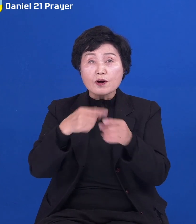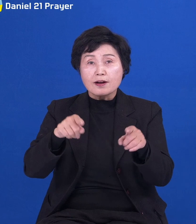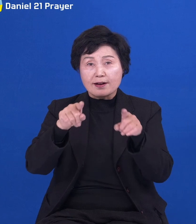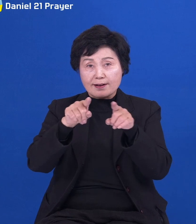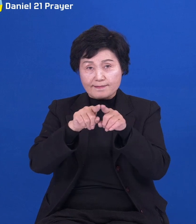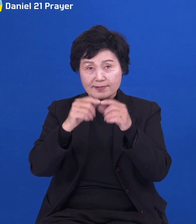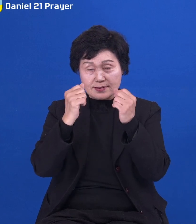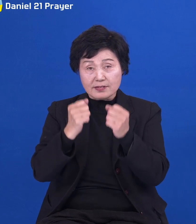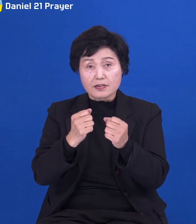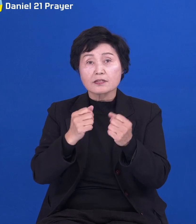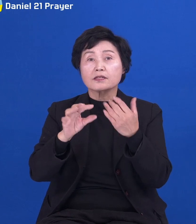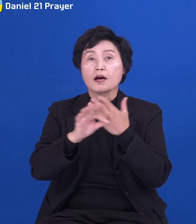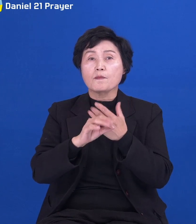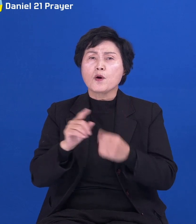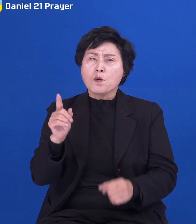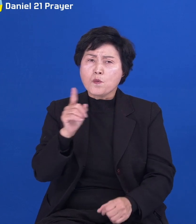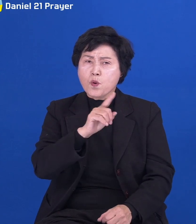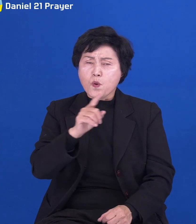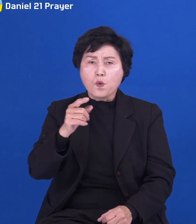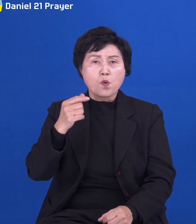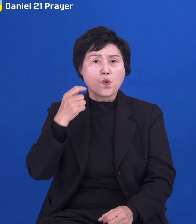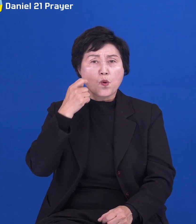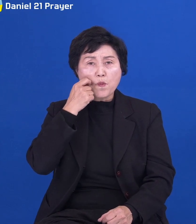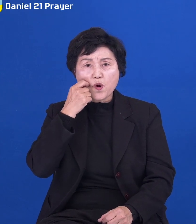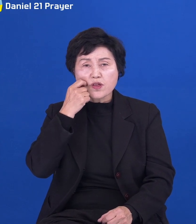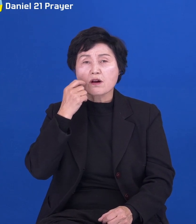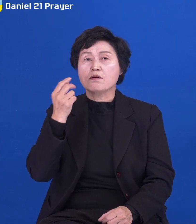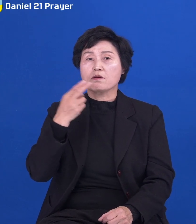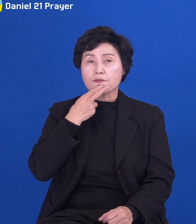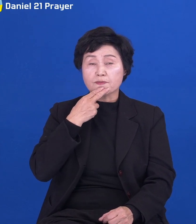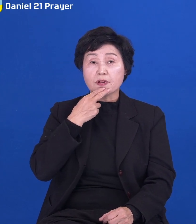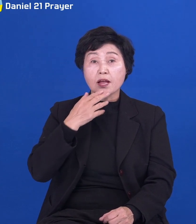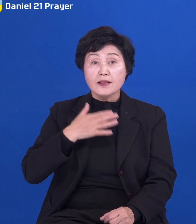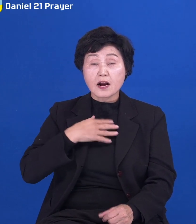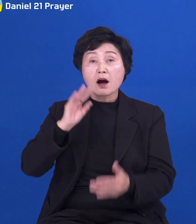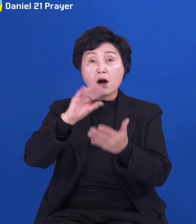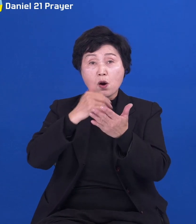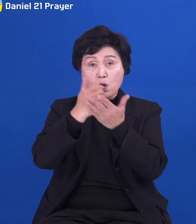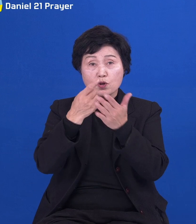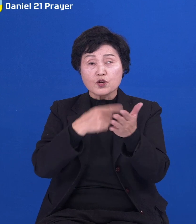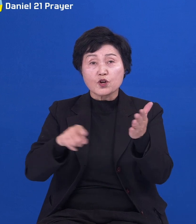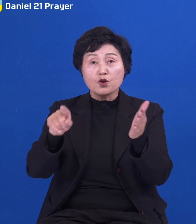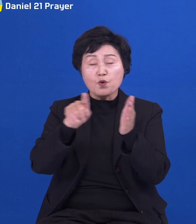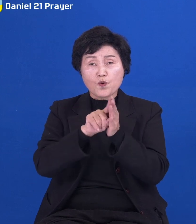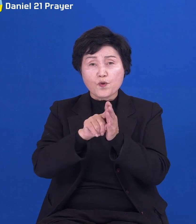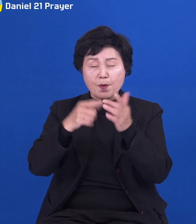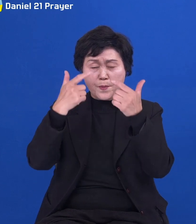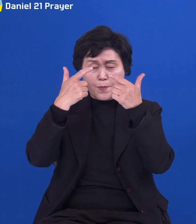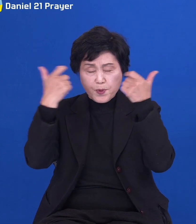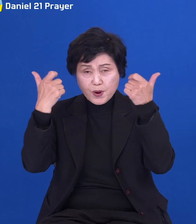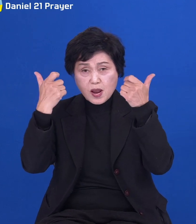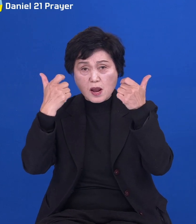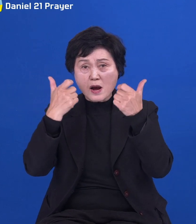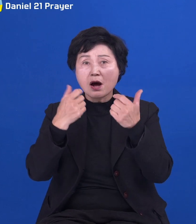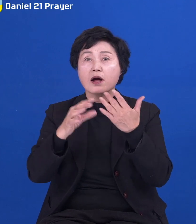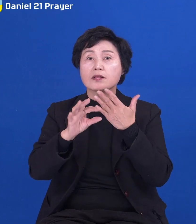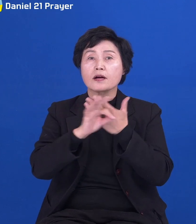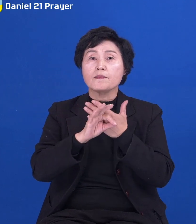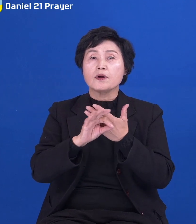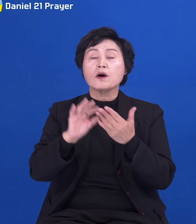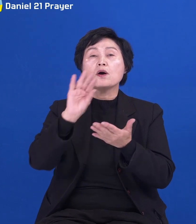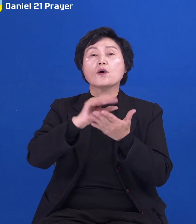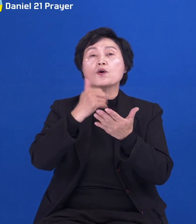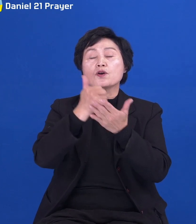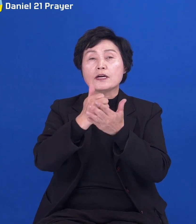것이 전혀 없다는 각오로, 내가 그리스도 안에서 죽고자 한다면 주님은 우리를 다시 일으켜 주실 거라는